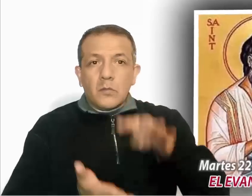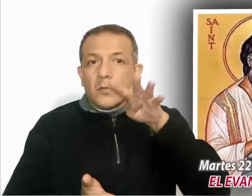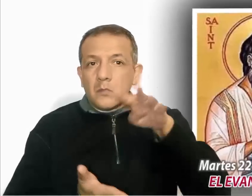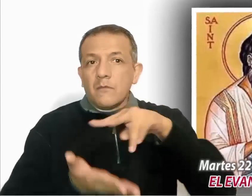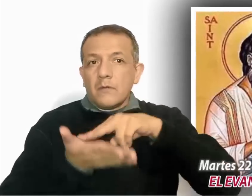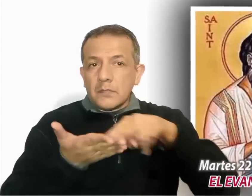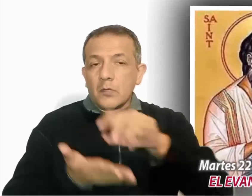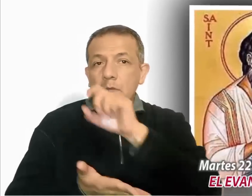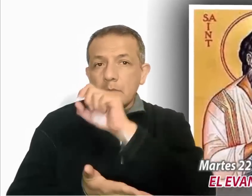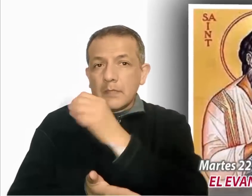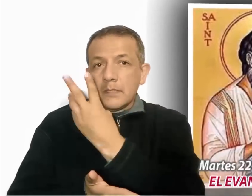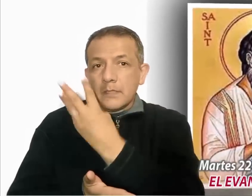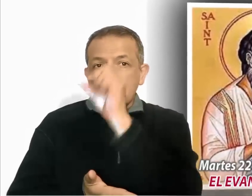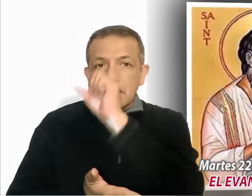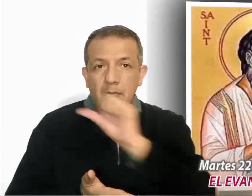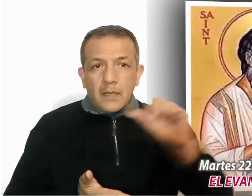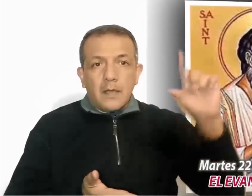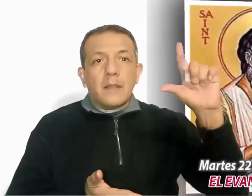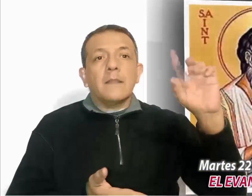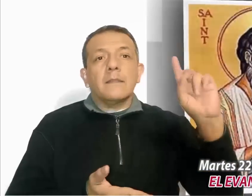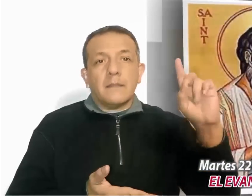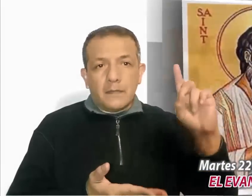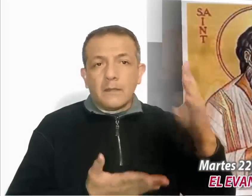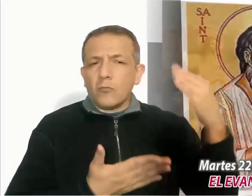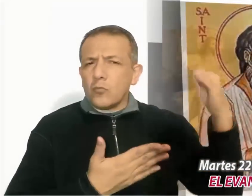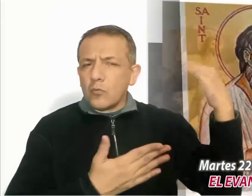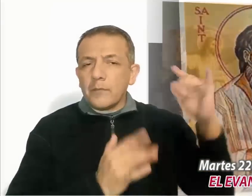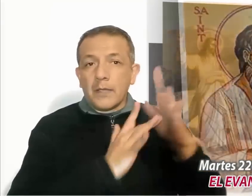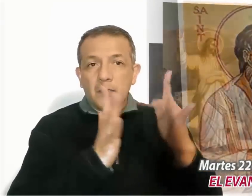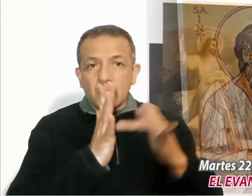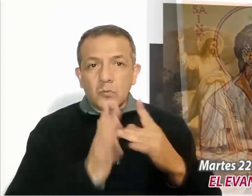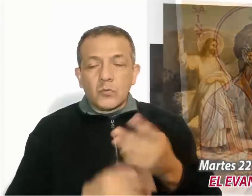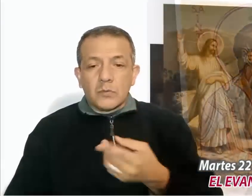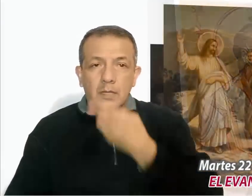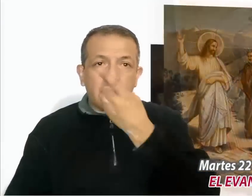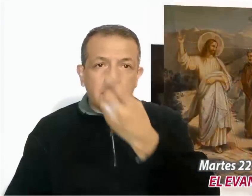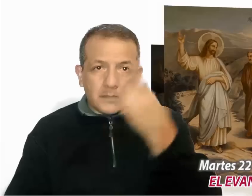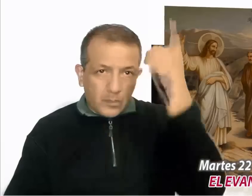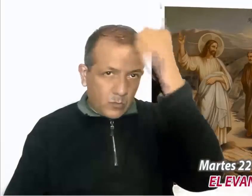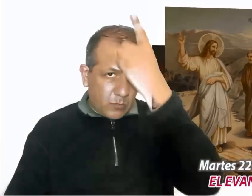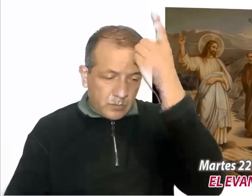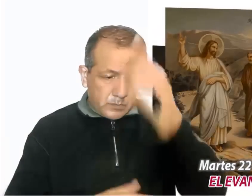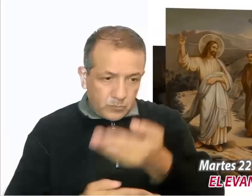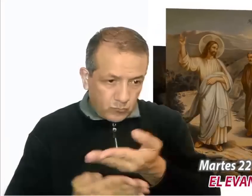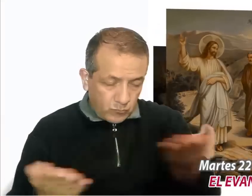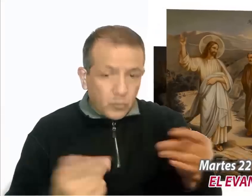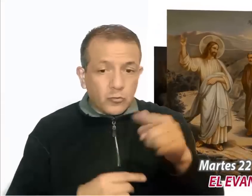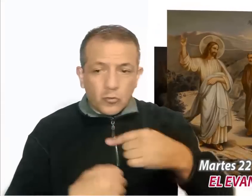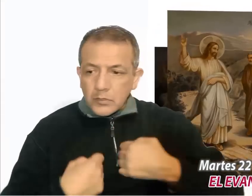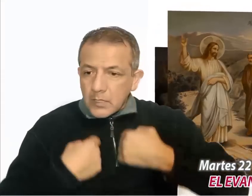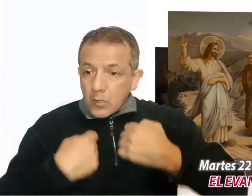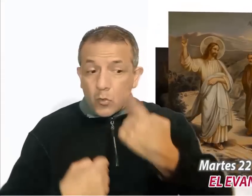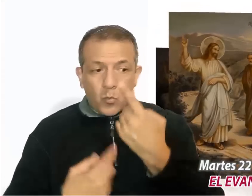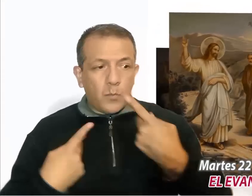19, versículos del 23 al 30. En aquel tiempo Jesús dijo a sus discípulos: Yo